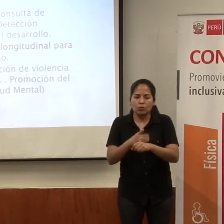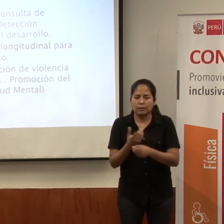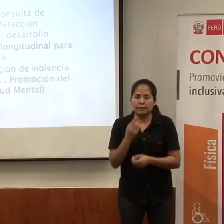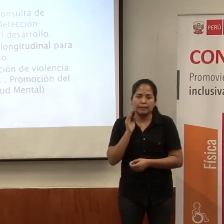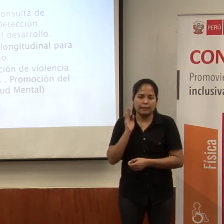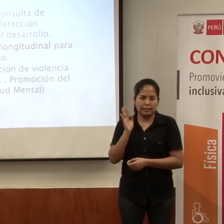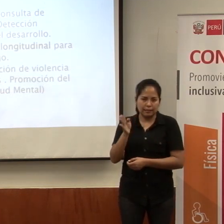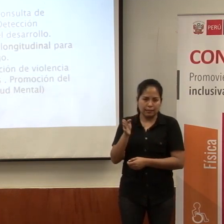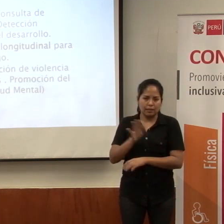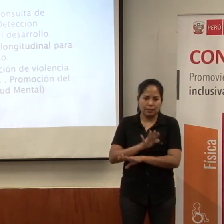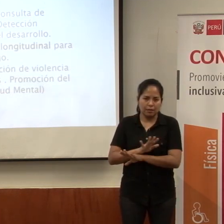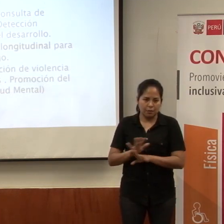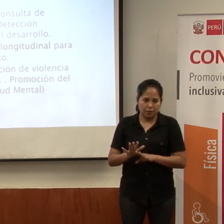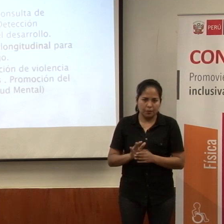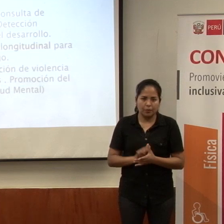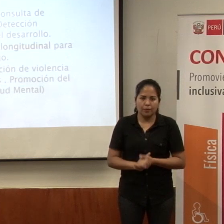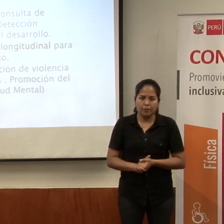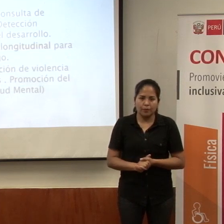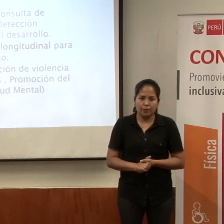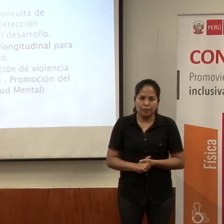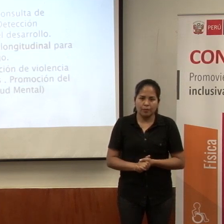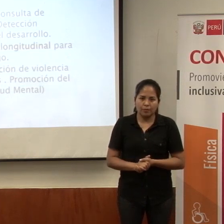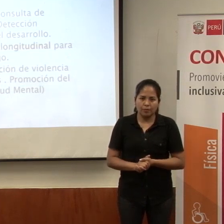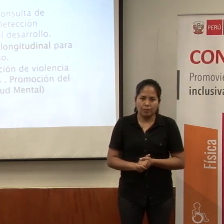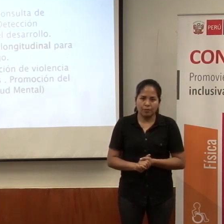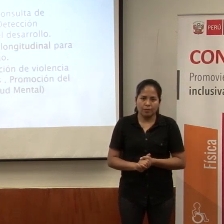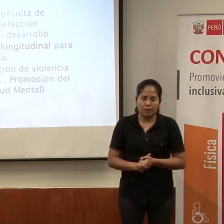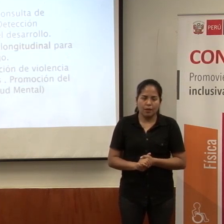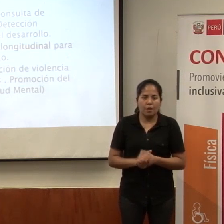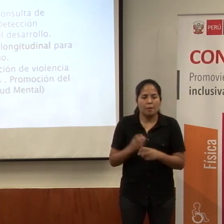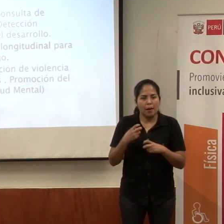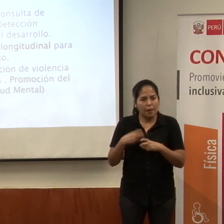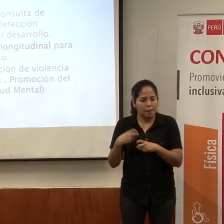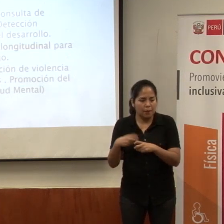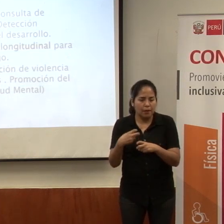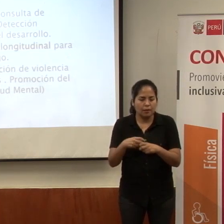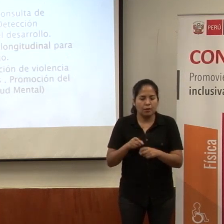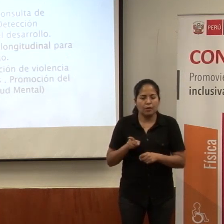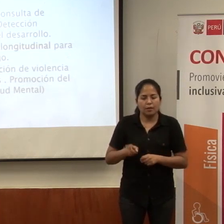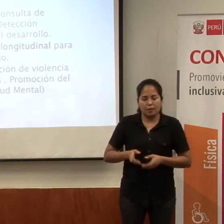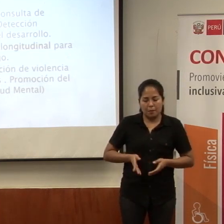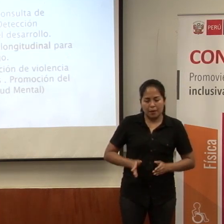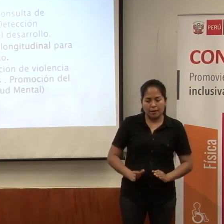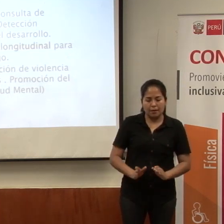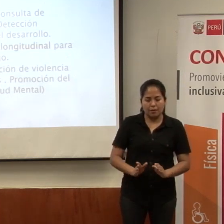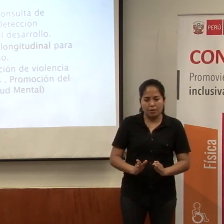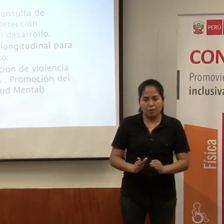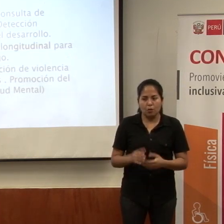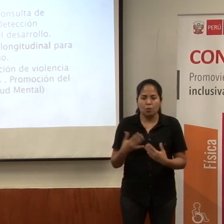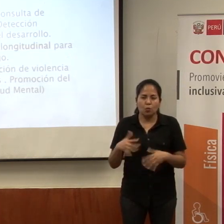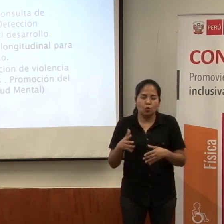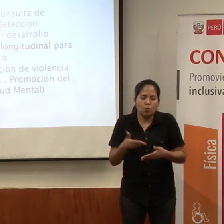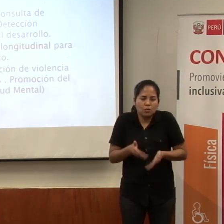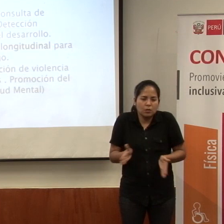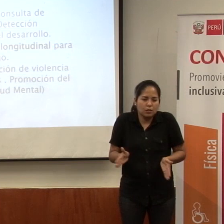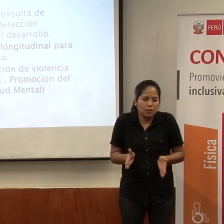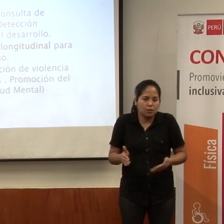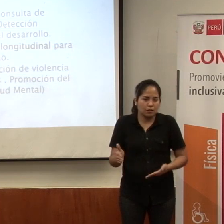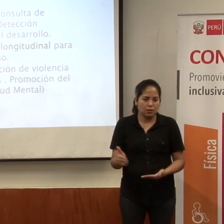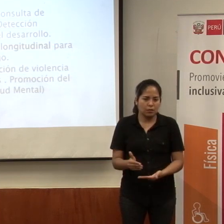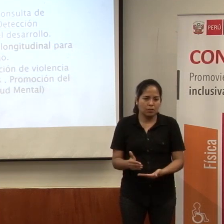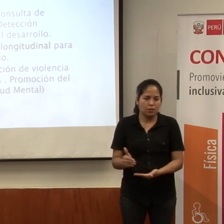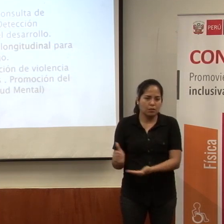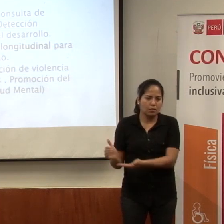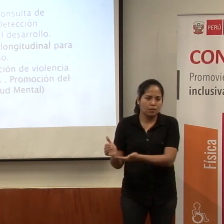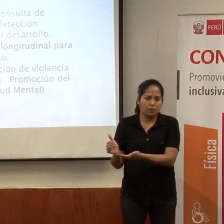prematuridad. Cierto, el mayor riesgo para tener discapacidad en un prematuro es el prematuro extremo. Y es muy difícil que en una cesárea